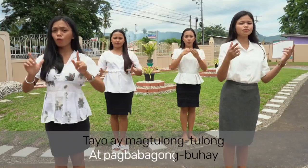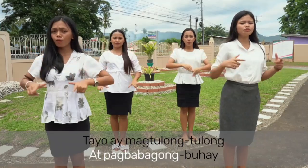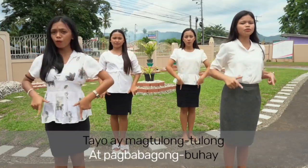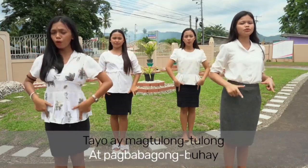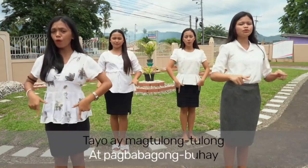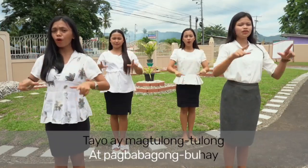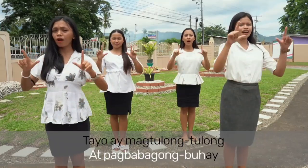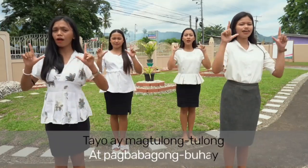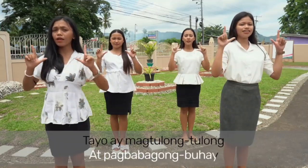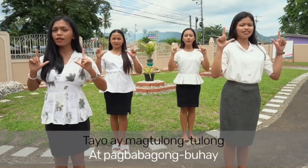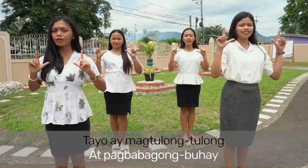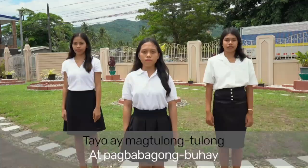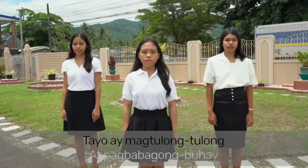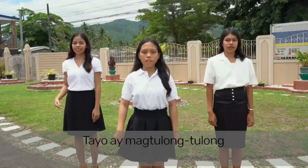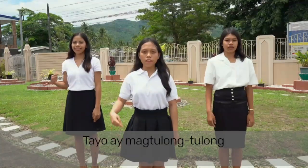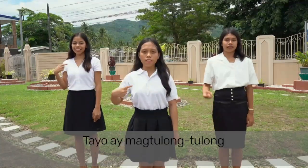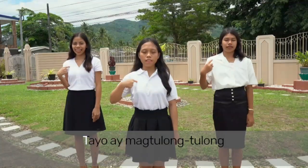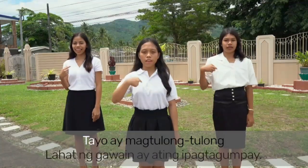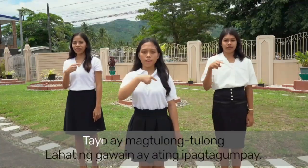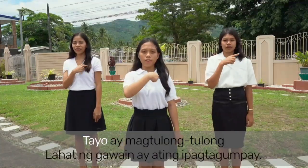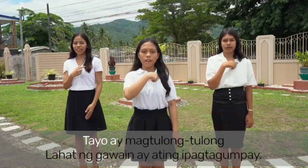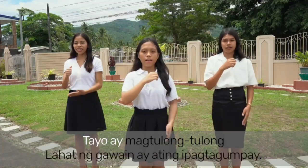pagbabagong buhay, tayo ay